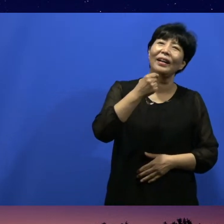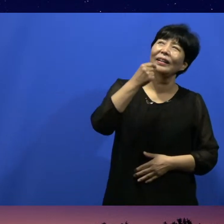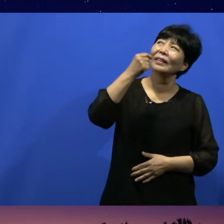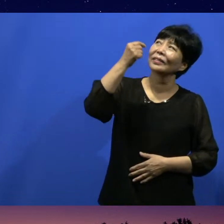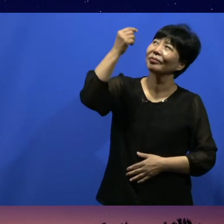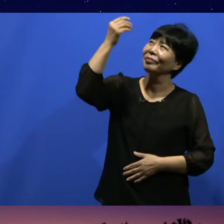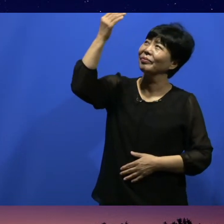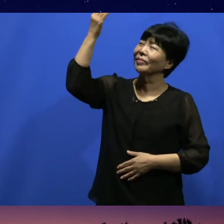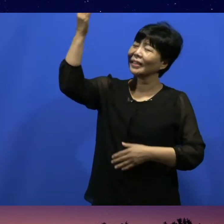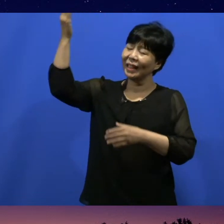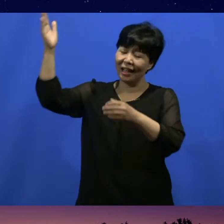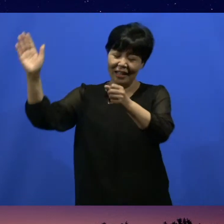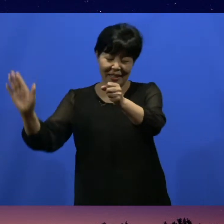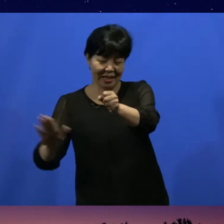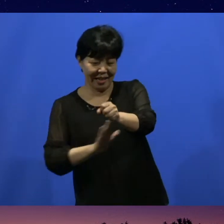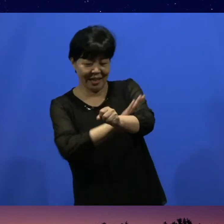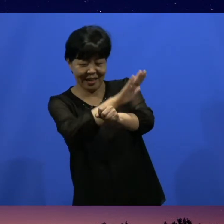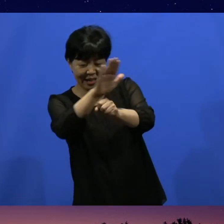그 사랑